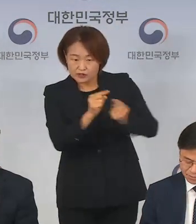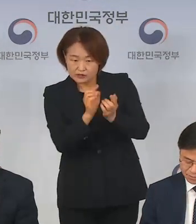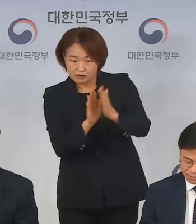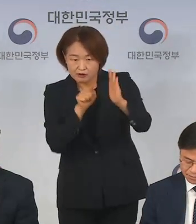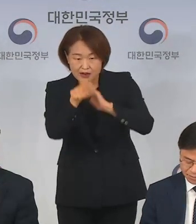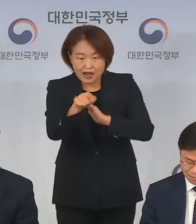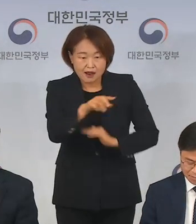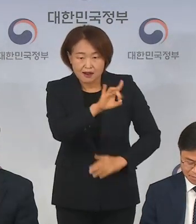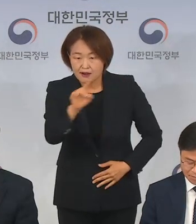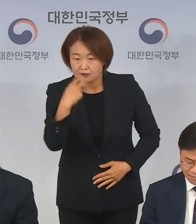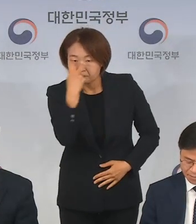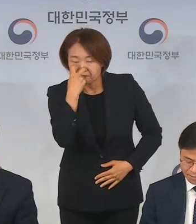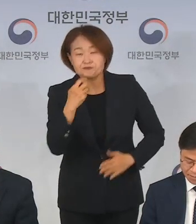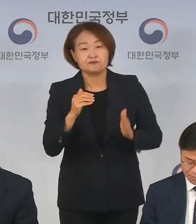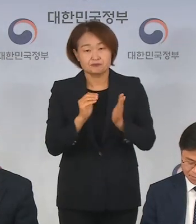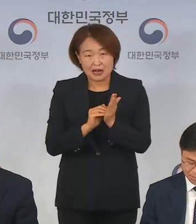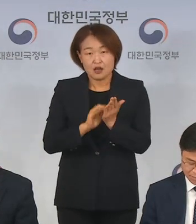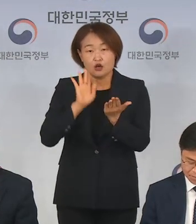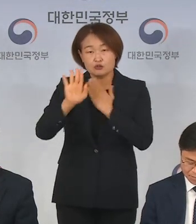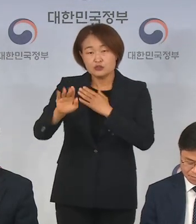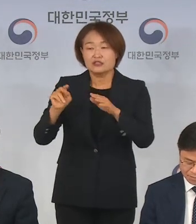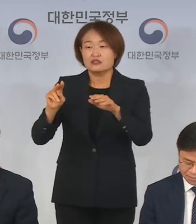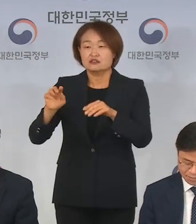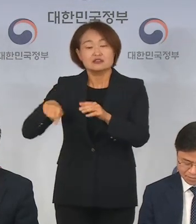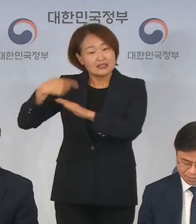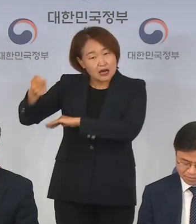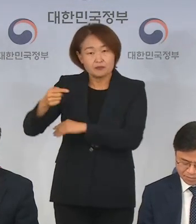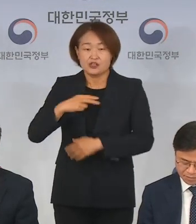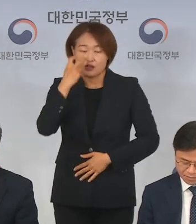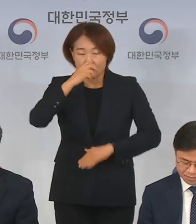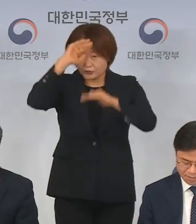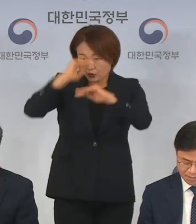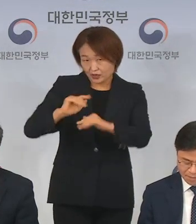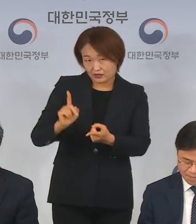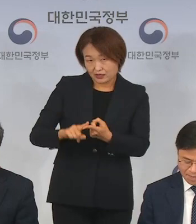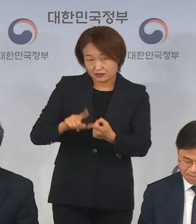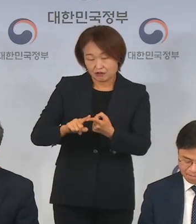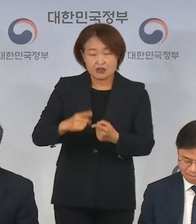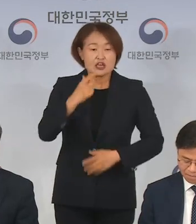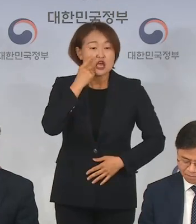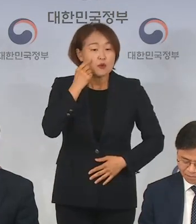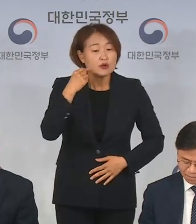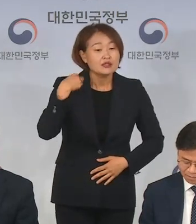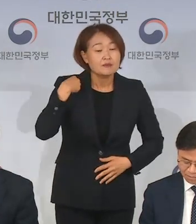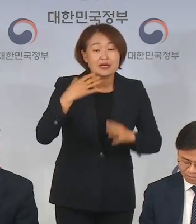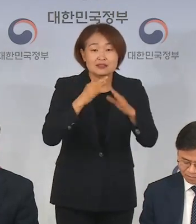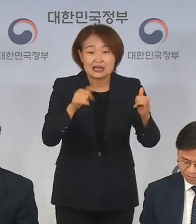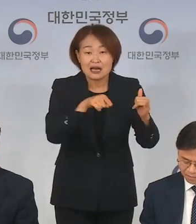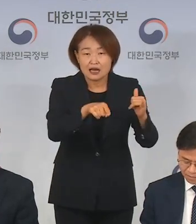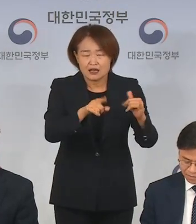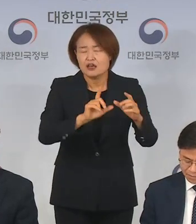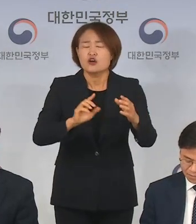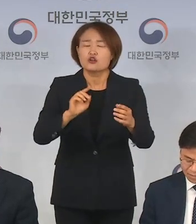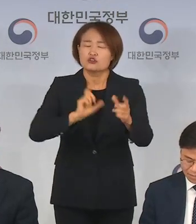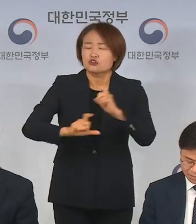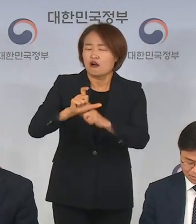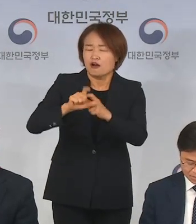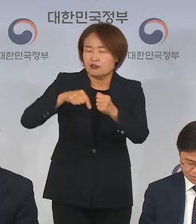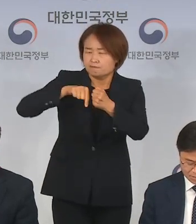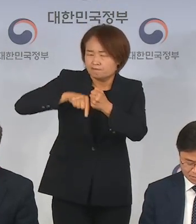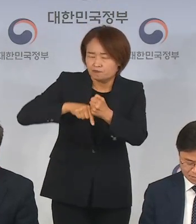확인하고 25일에는 점검 내용을 바탕으로 일본 관계기관과 심층